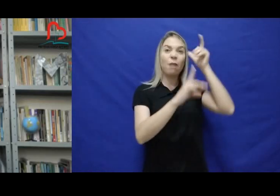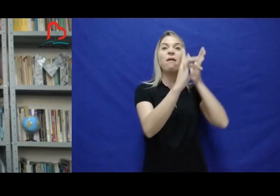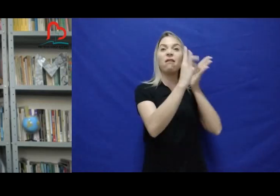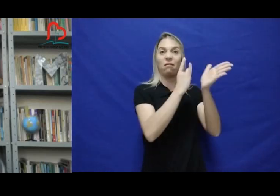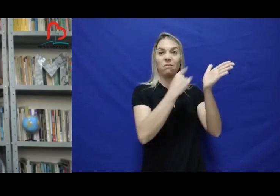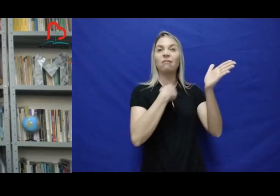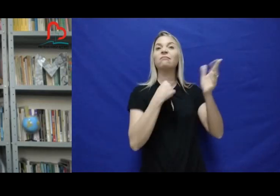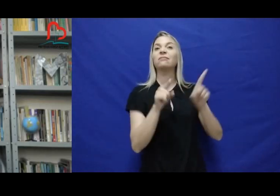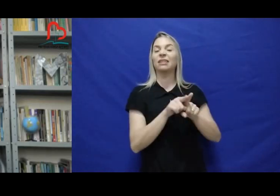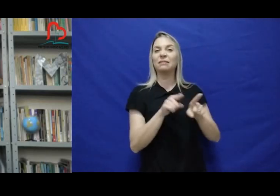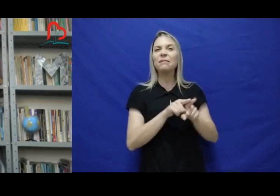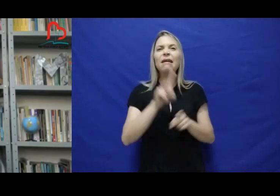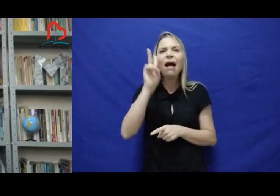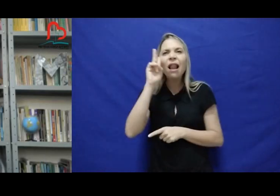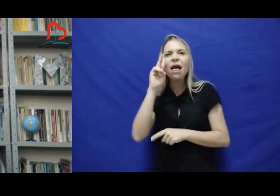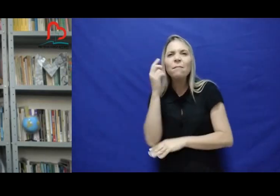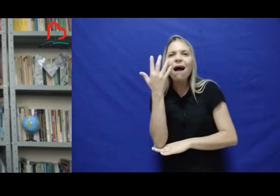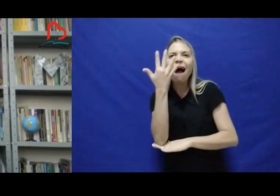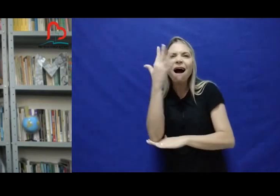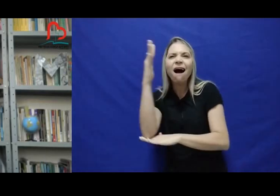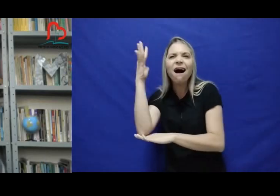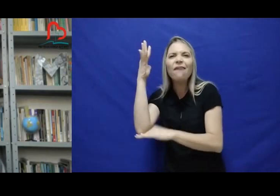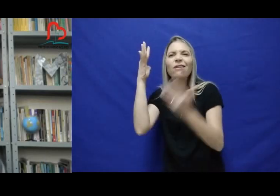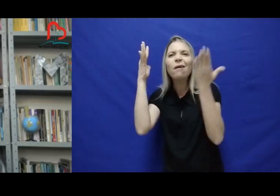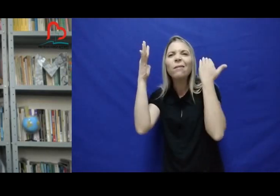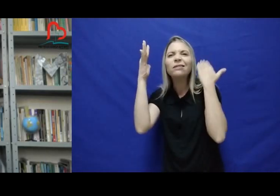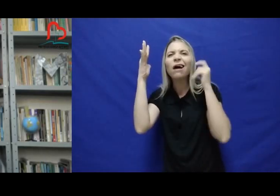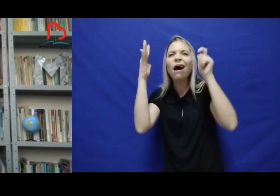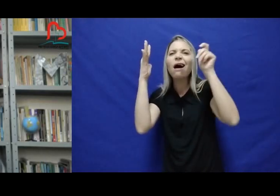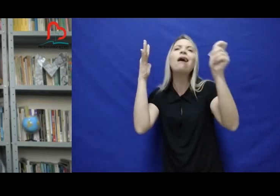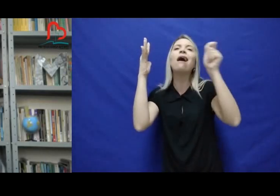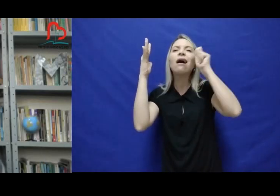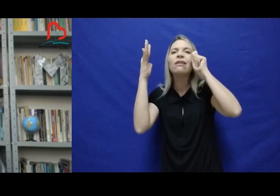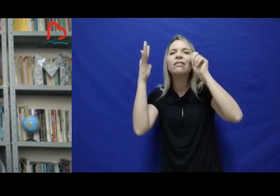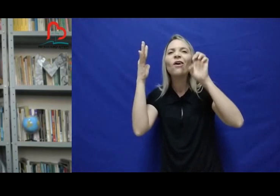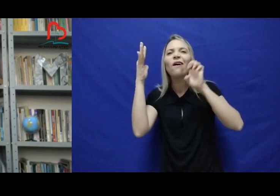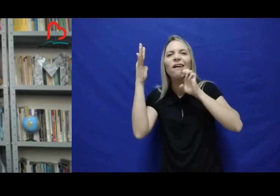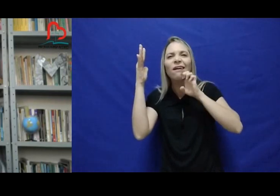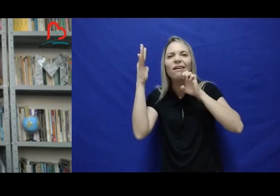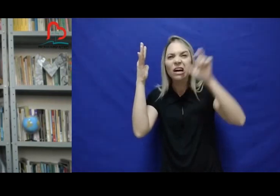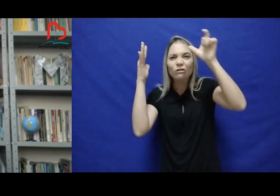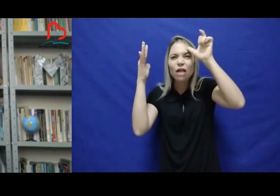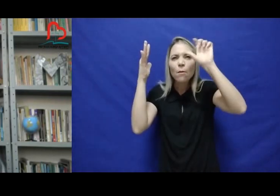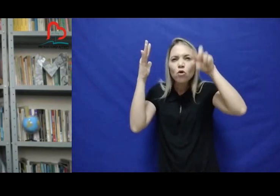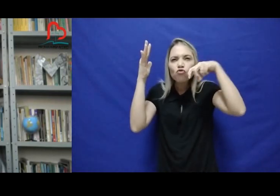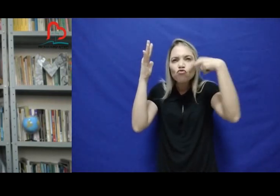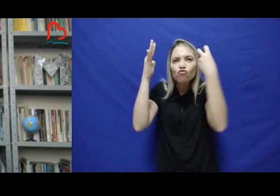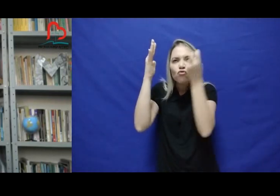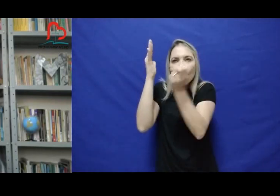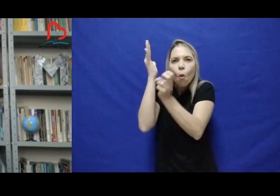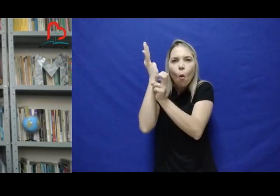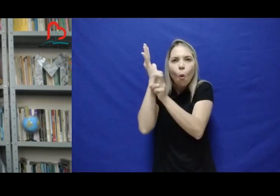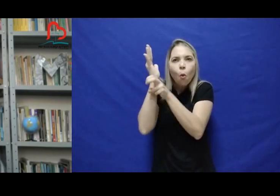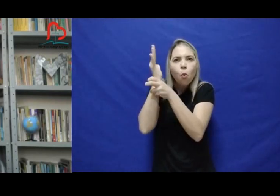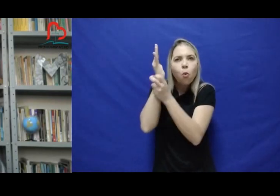Deus, o nosso adversário, a serpente astuta e sagaz, que